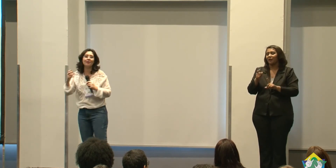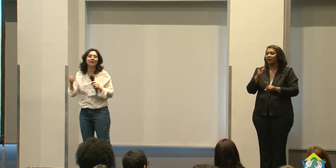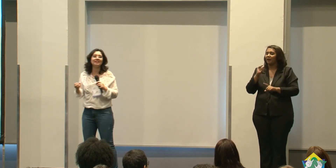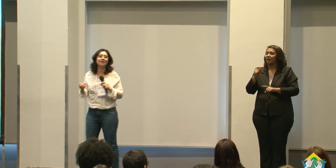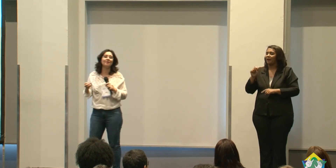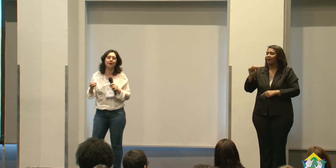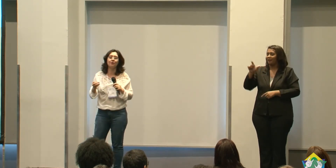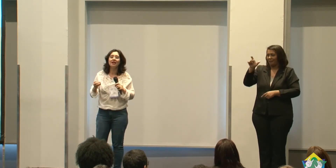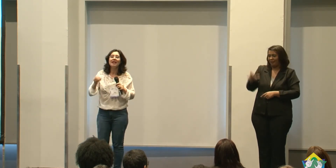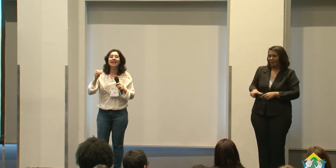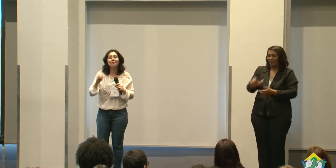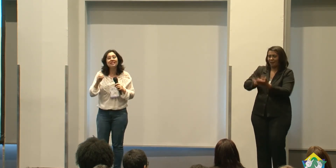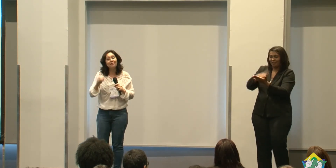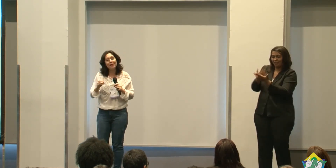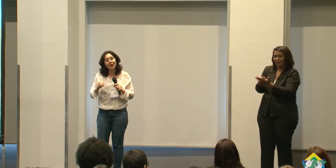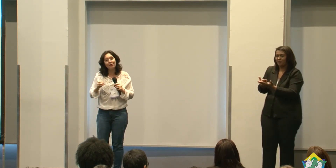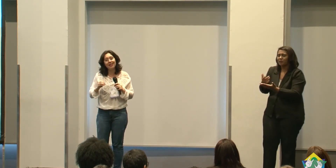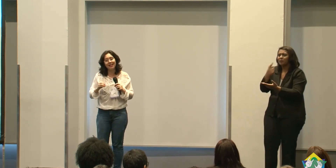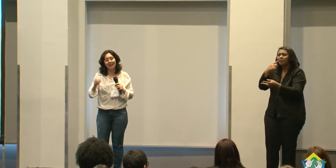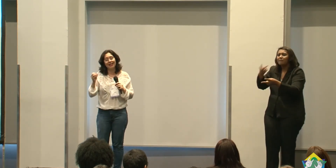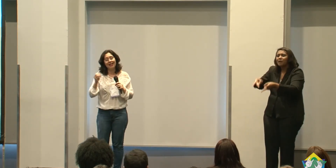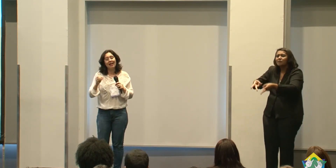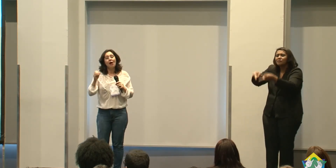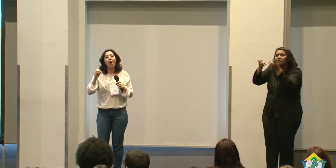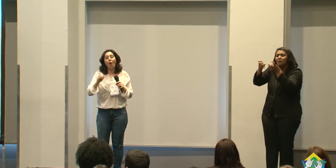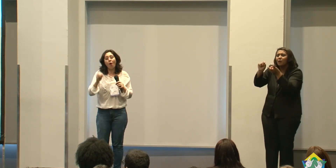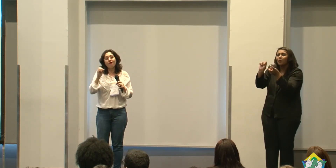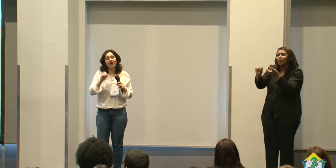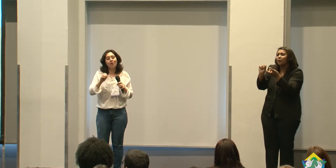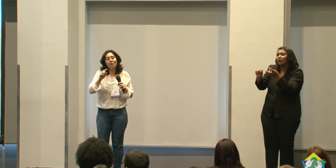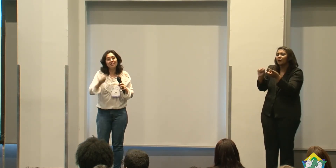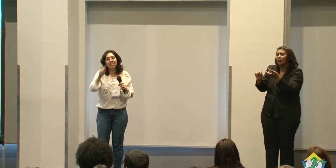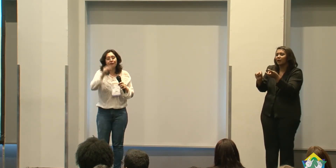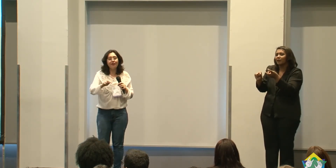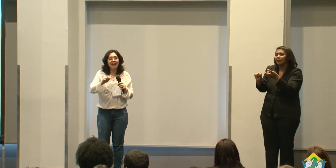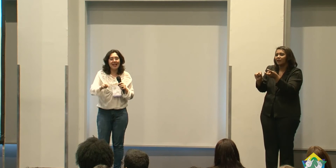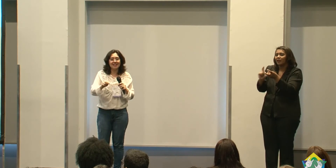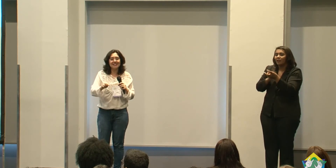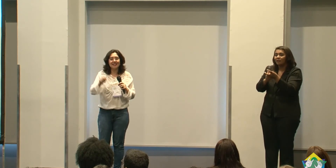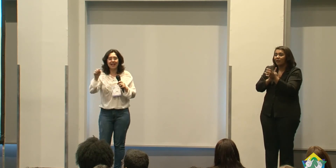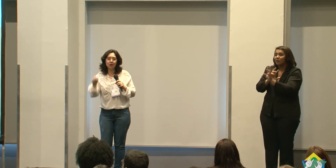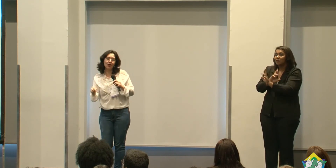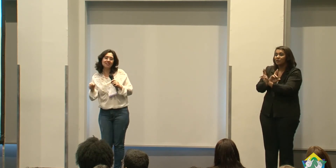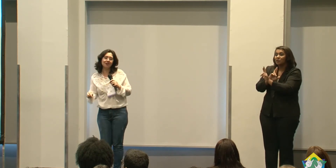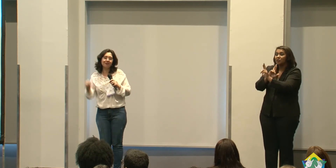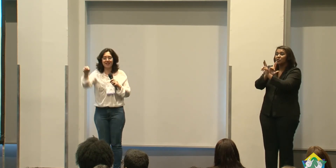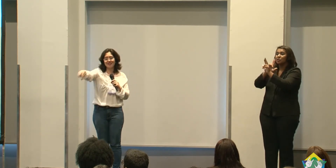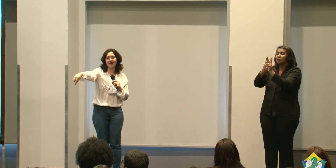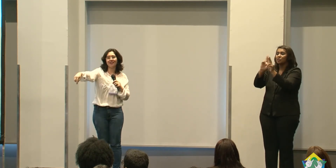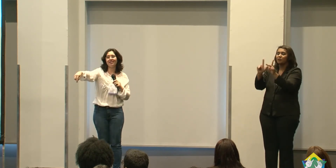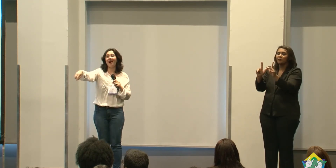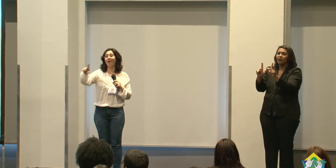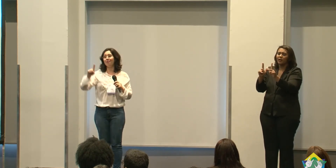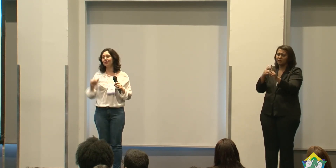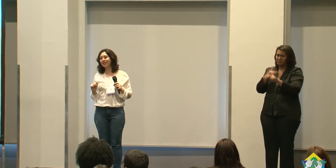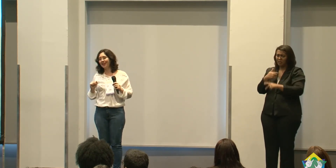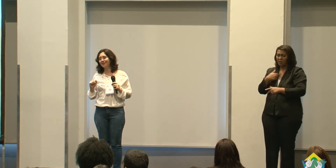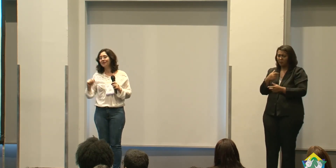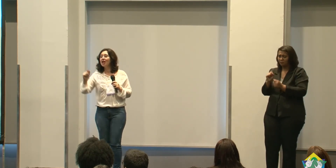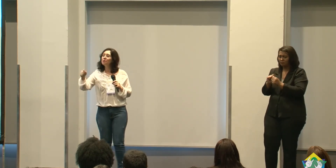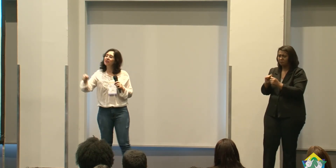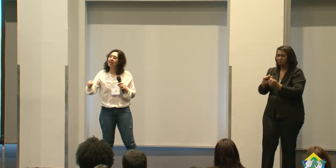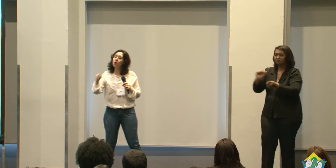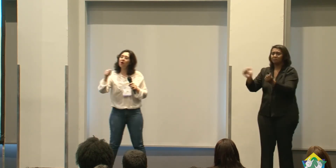Maciel, ele percebeu? Ele percebeu que houve uma diferença da atuação dele em sala de aula. Por